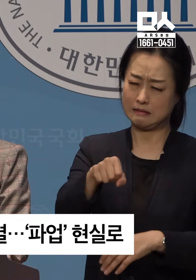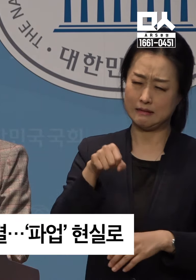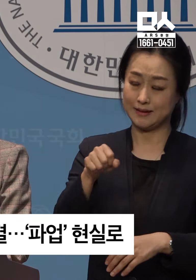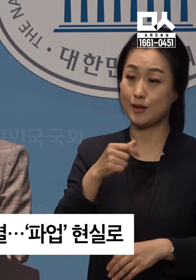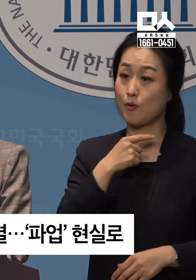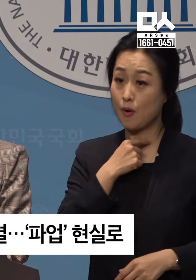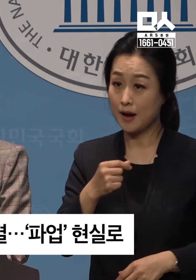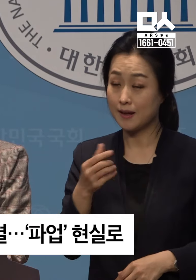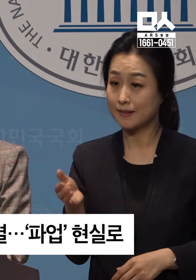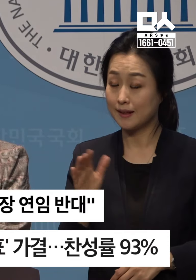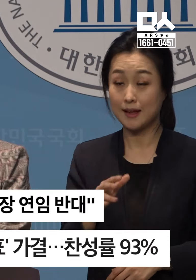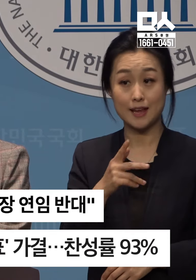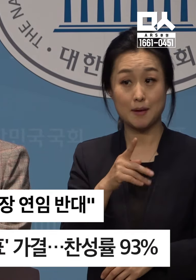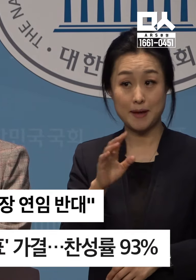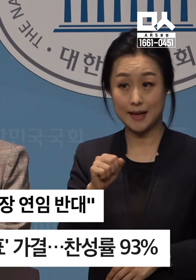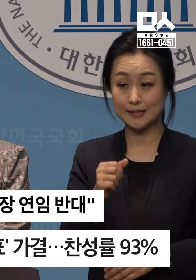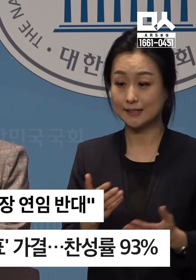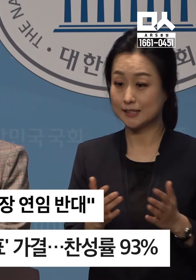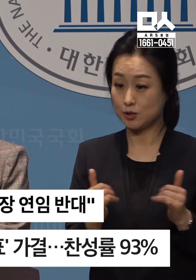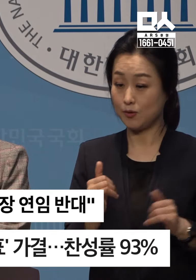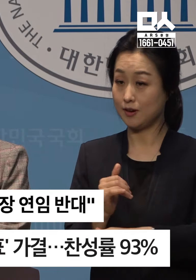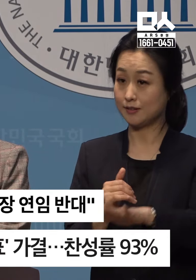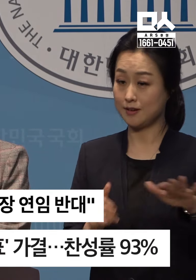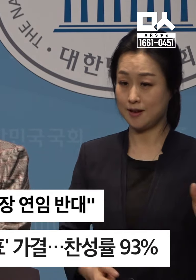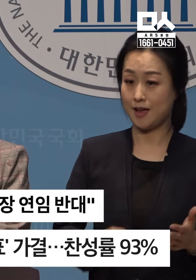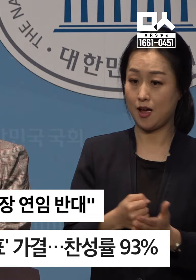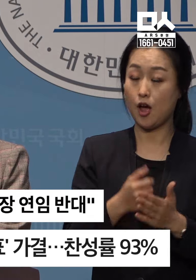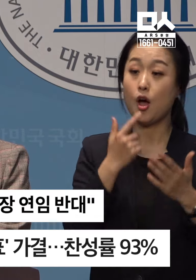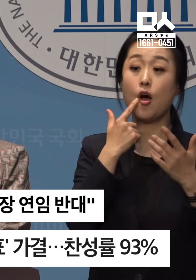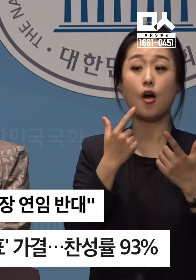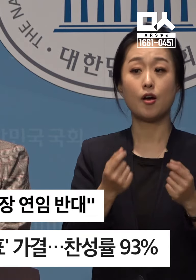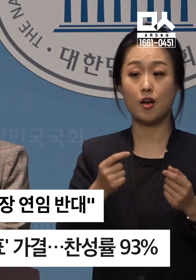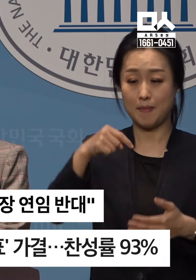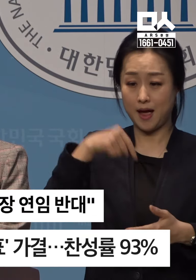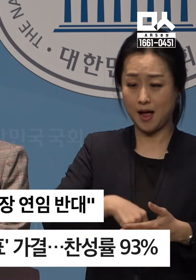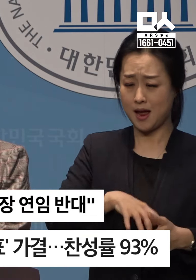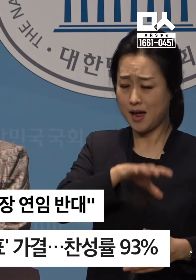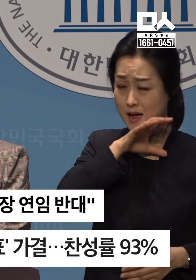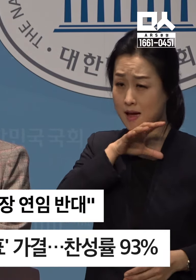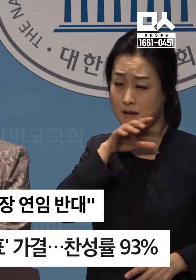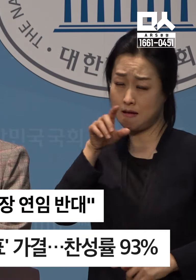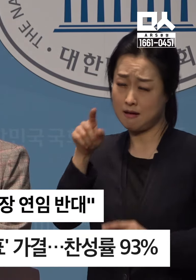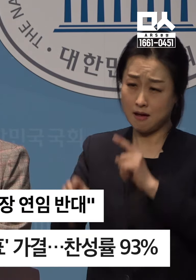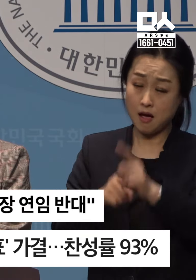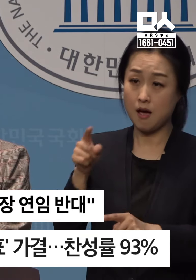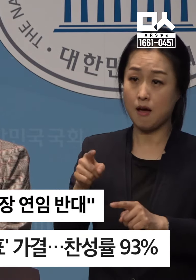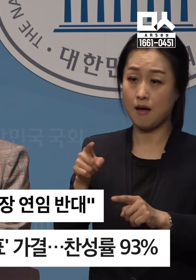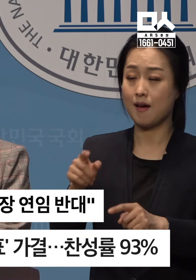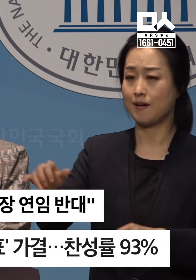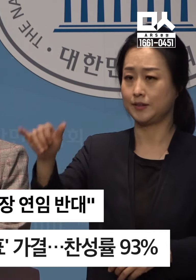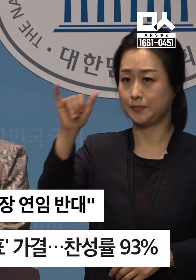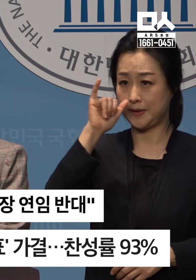하지만 이번 KBS 구성원들의 결정처럼 내부에 강력한 저항만